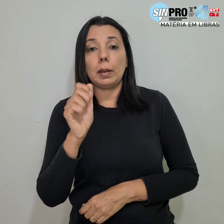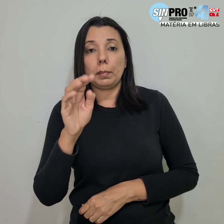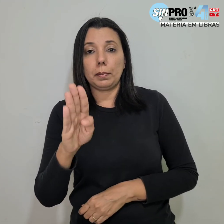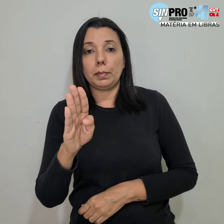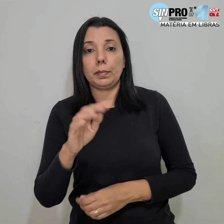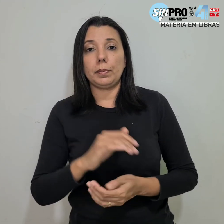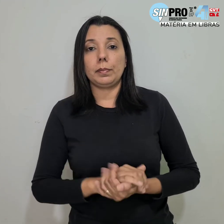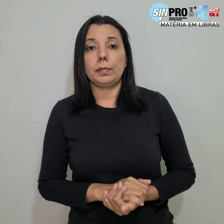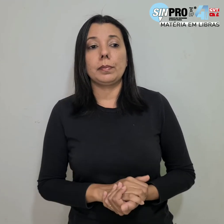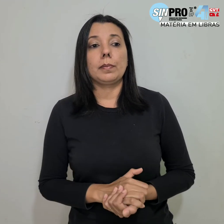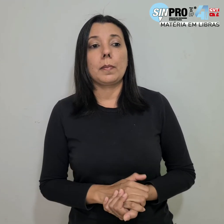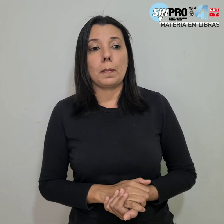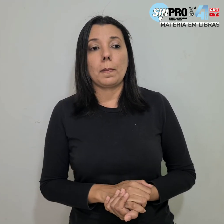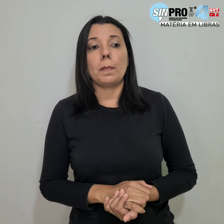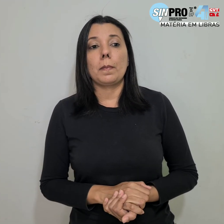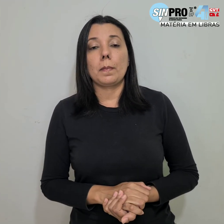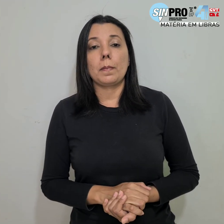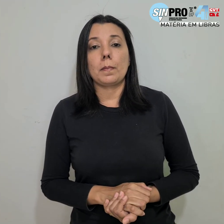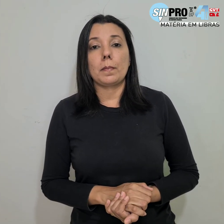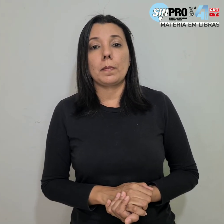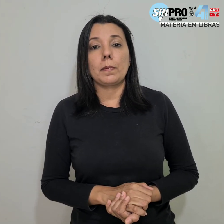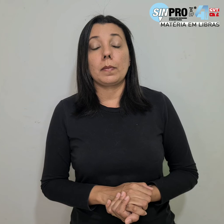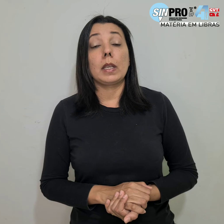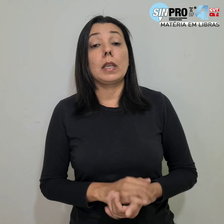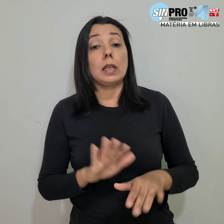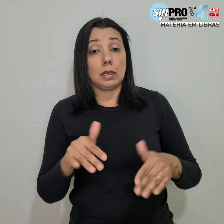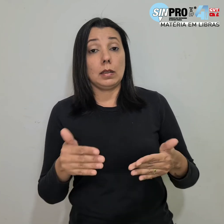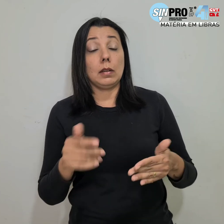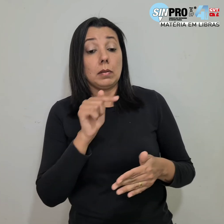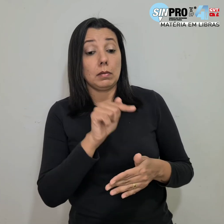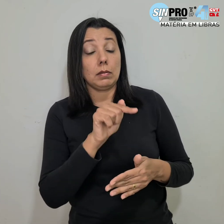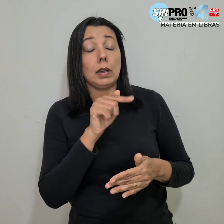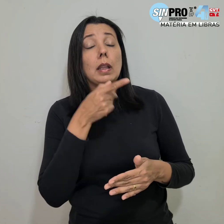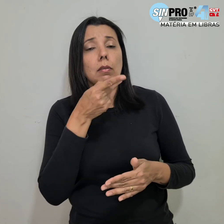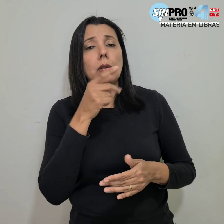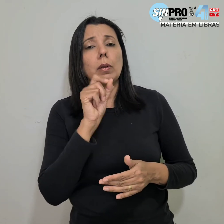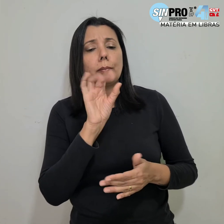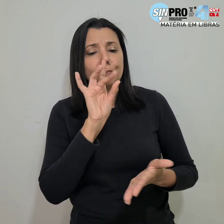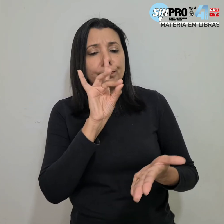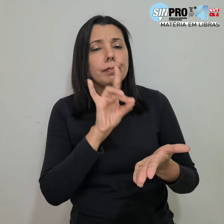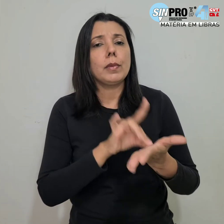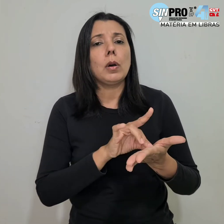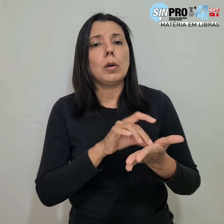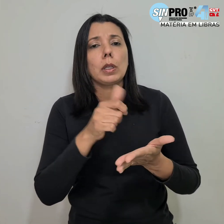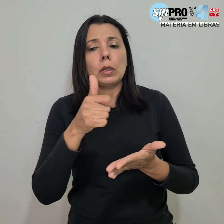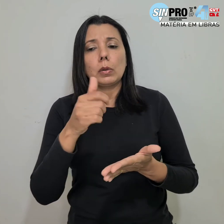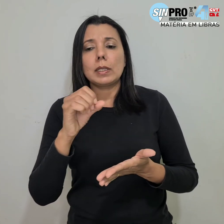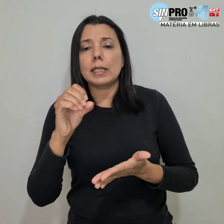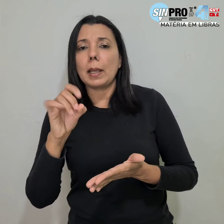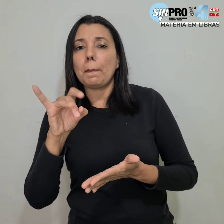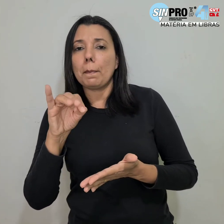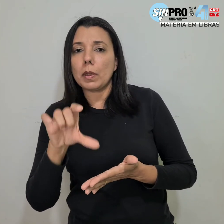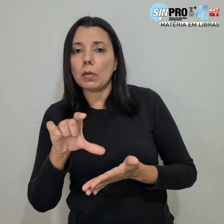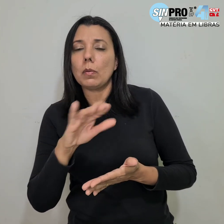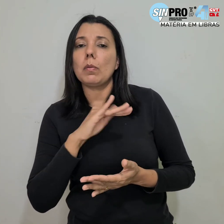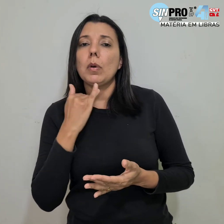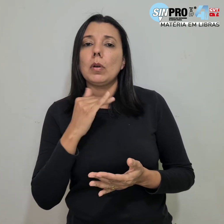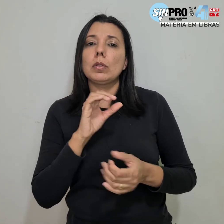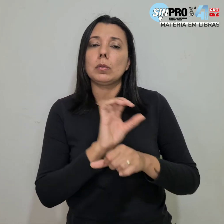Advogados Brasileiros. Na ocasião, ela afirmou que os 100 mil mortos por coronavírus